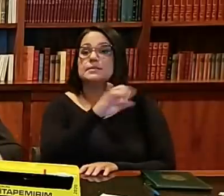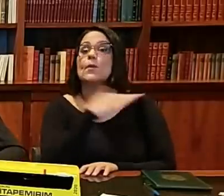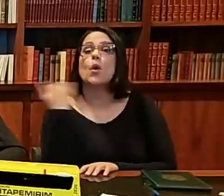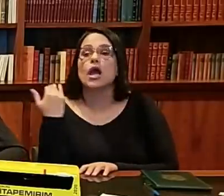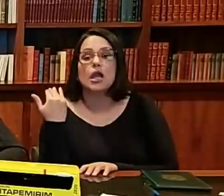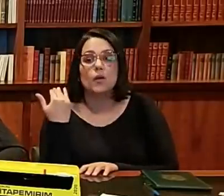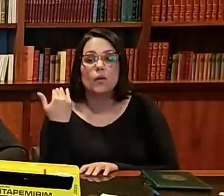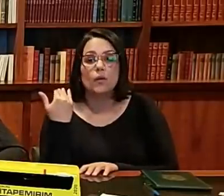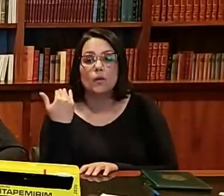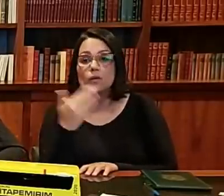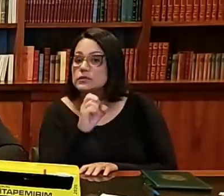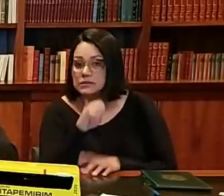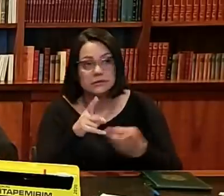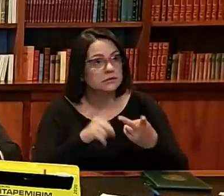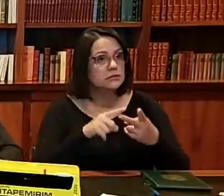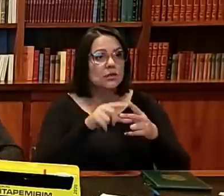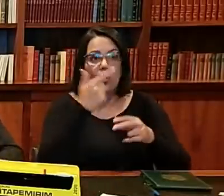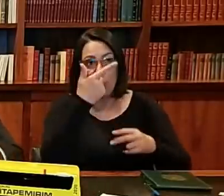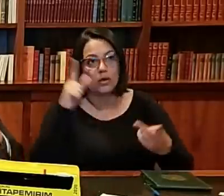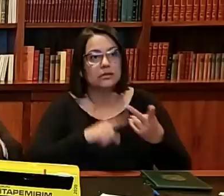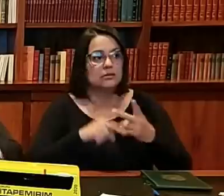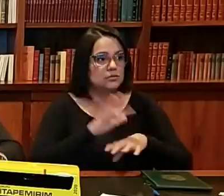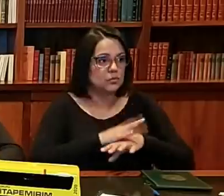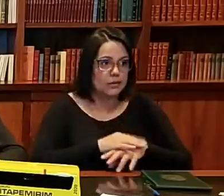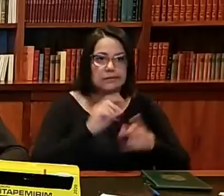ser pelo próprio vírus. Pode ser uma outra doença, né?